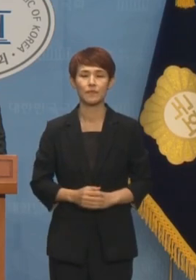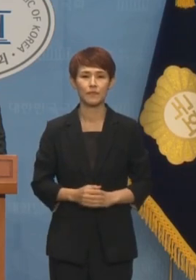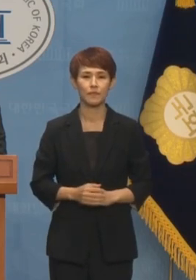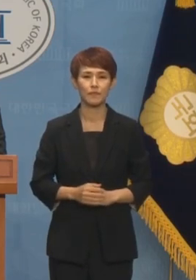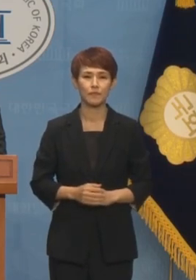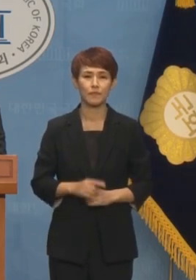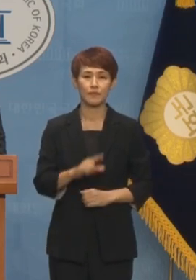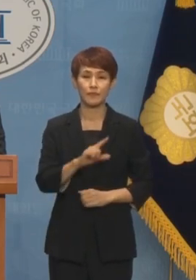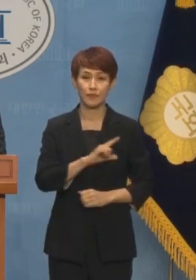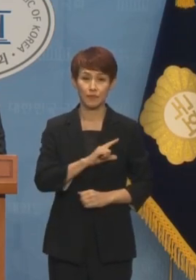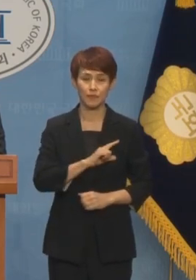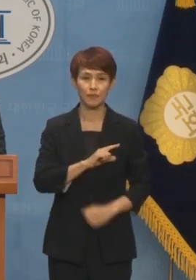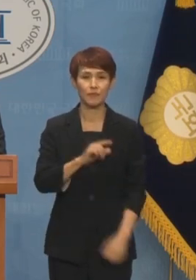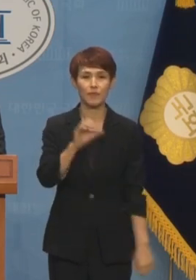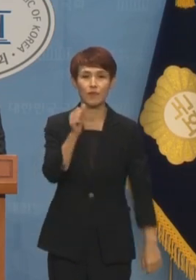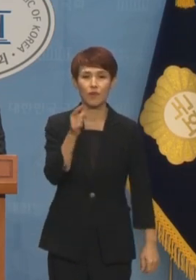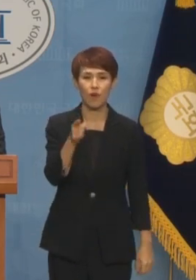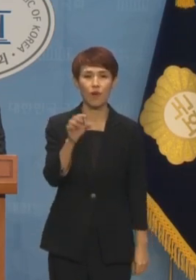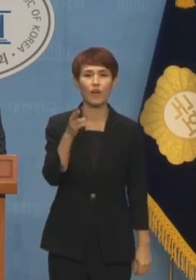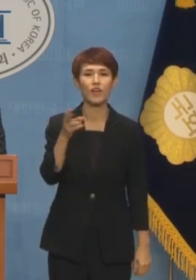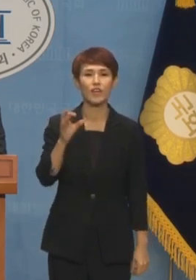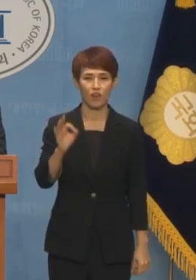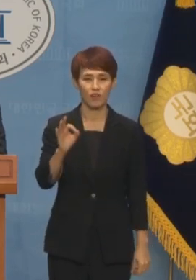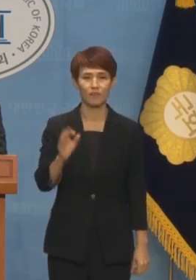화천, 양구갑 국회의원 허영입니다.